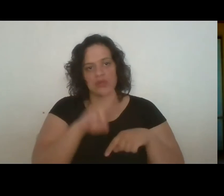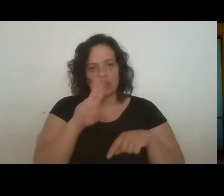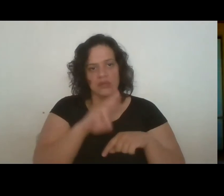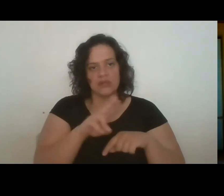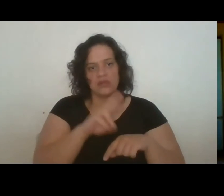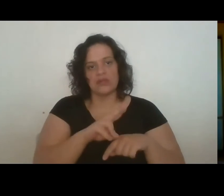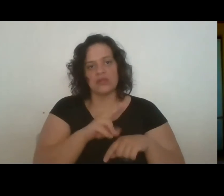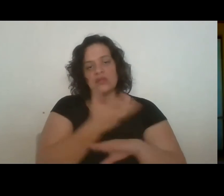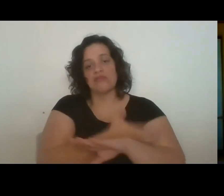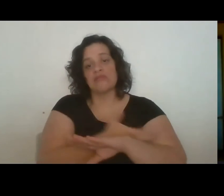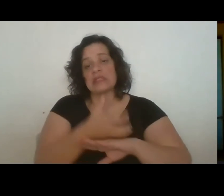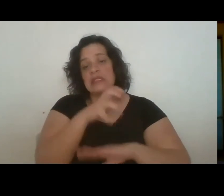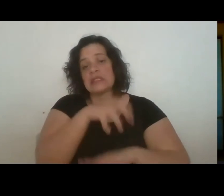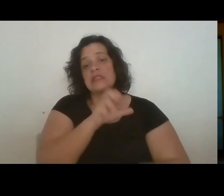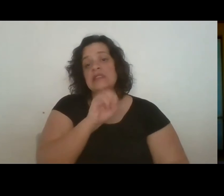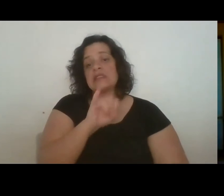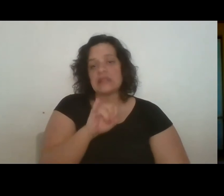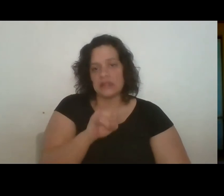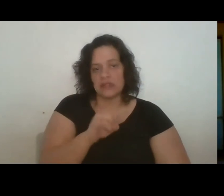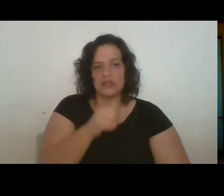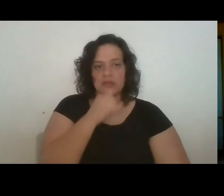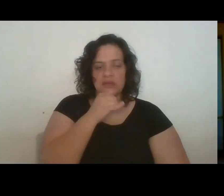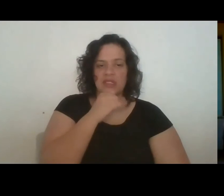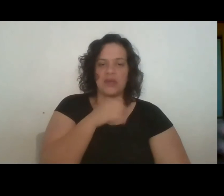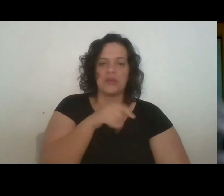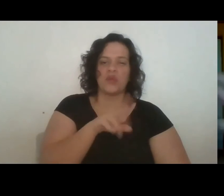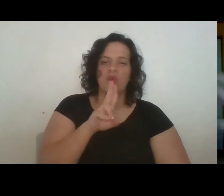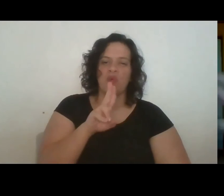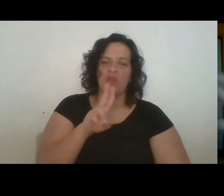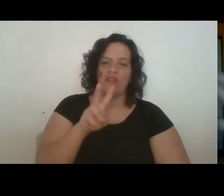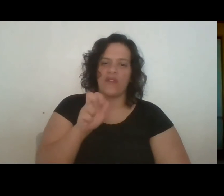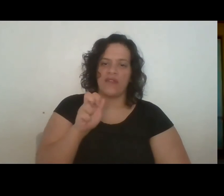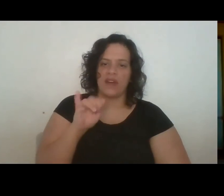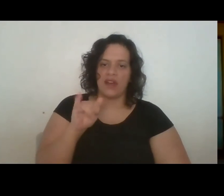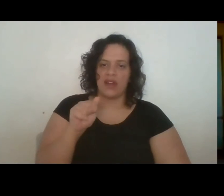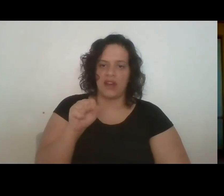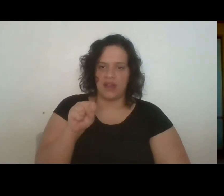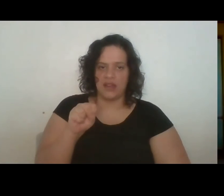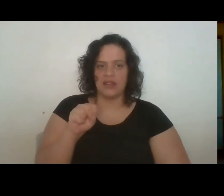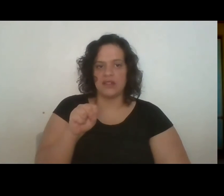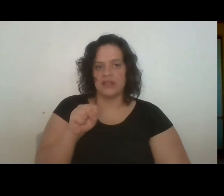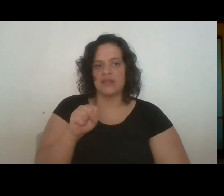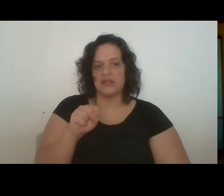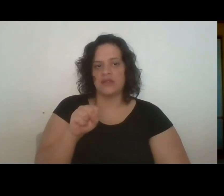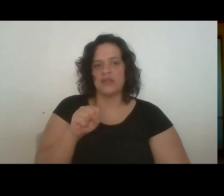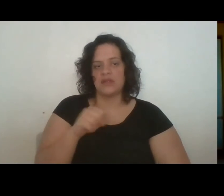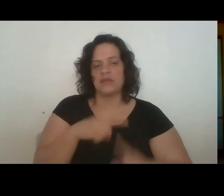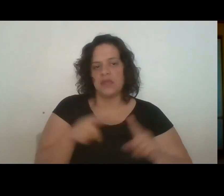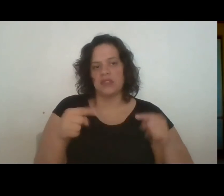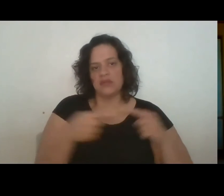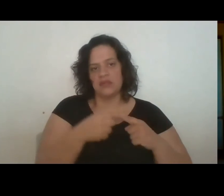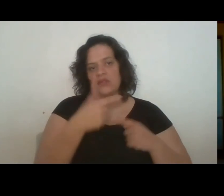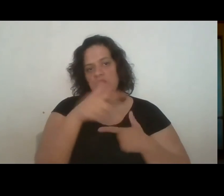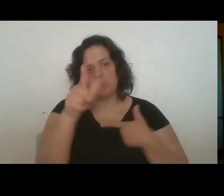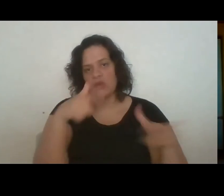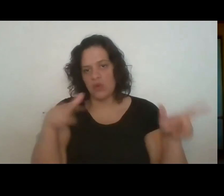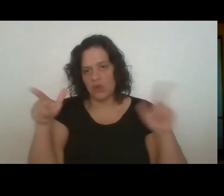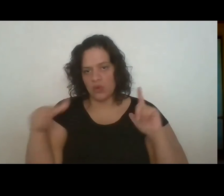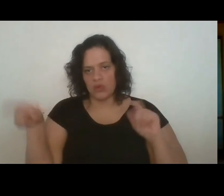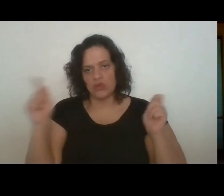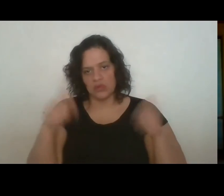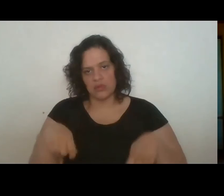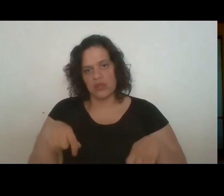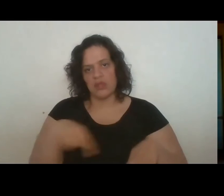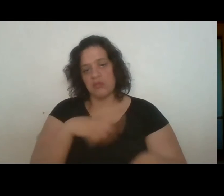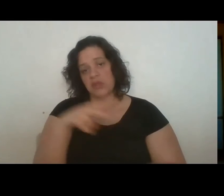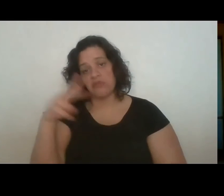estou usando o caso das uvaias para ser um caso emblemático, porque aí vale para muitos dos casos que vocês eventualmente decidirem